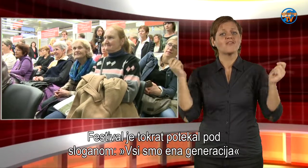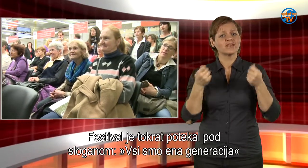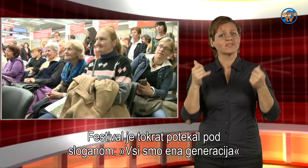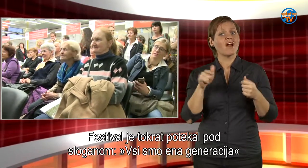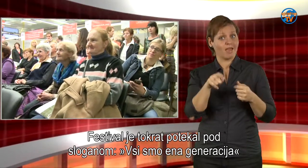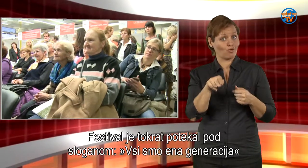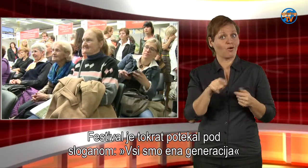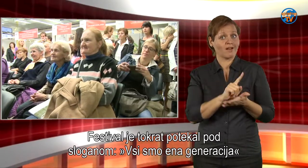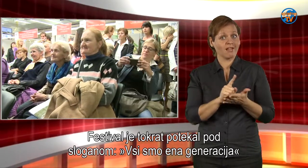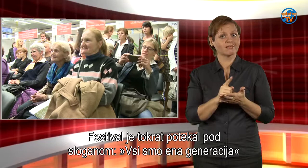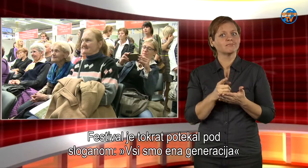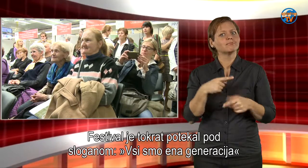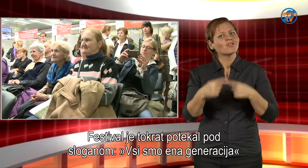Festival je tokrat potekal pod sloganom